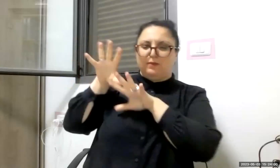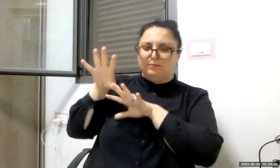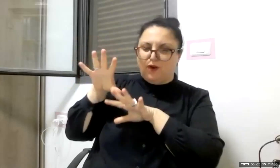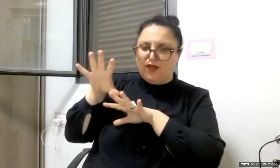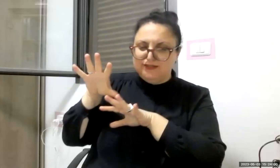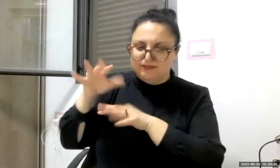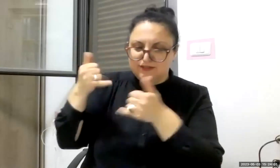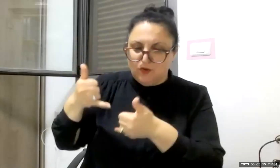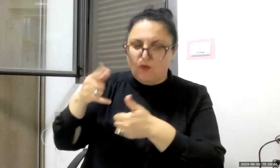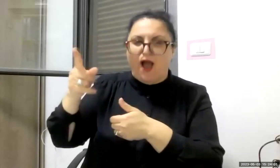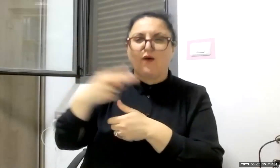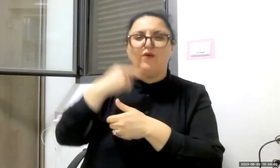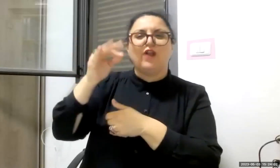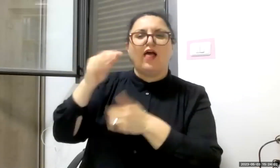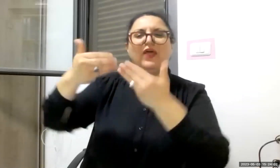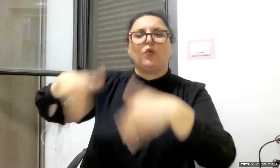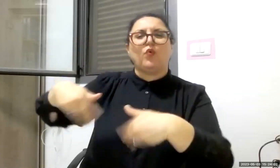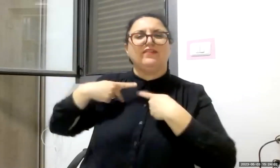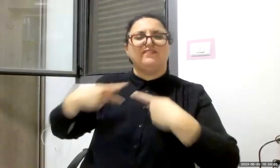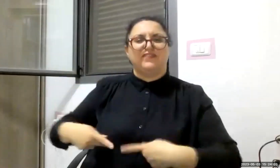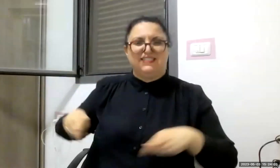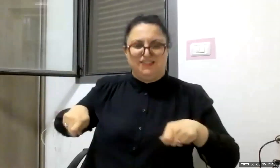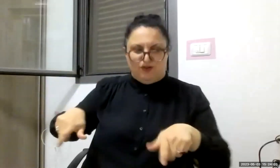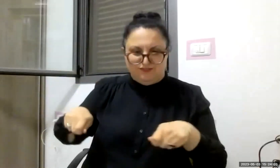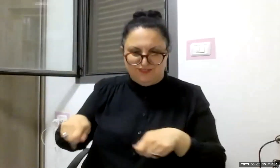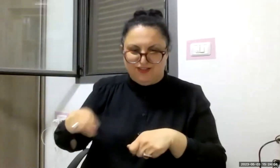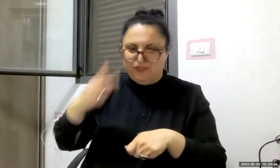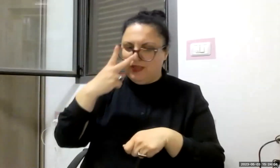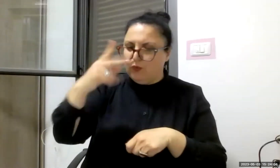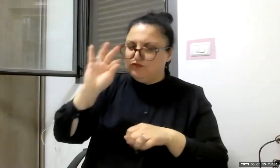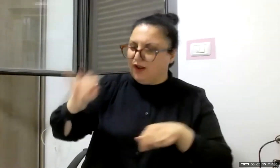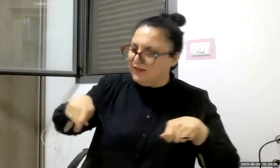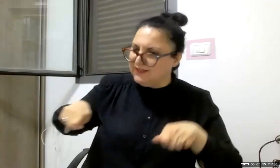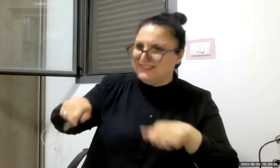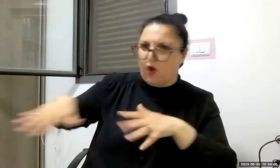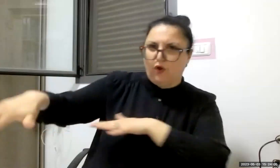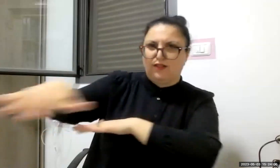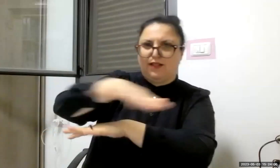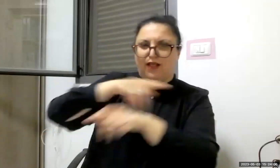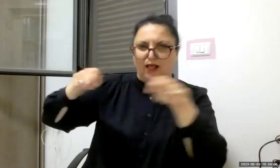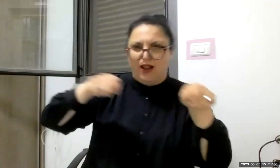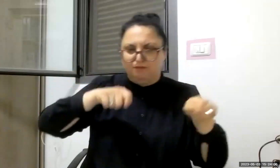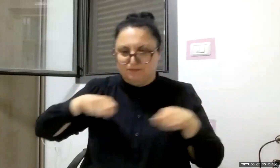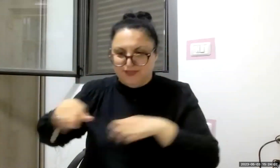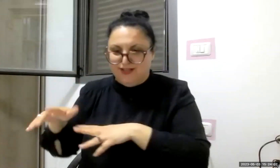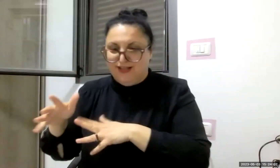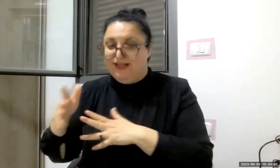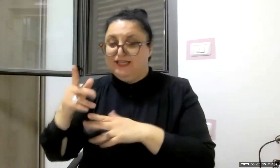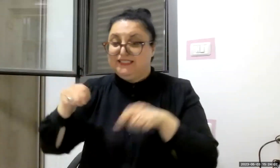הקול החזק והבולט הוא הקול של נכויות הפיזיות והנראות של למשל כיסאות